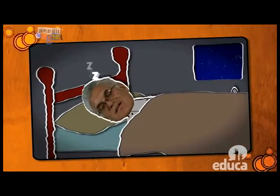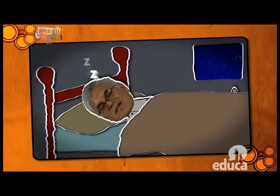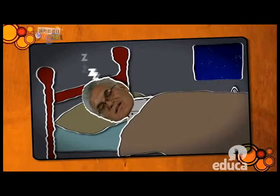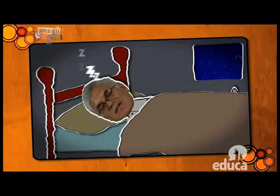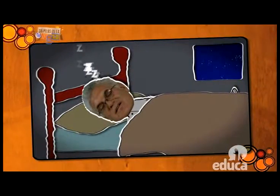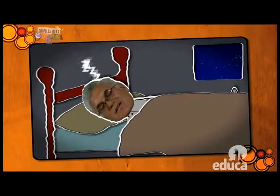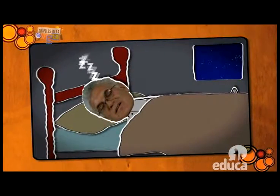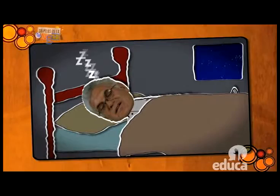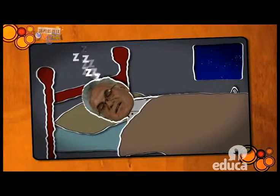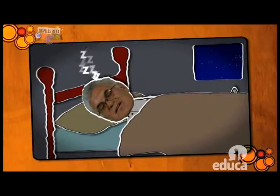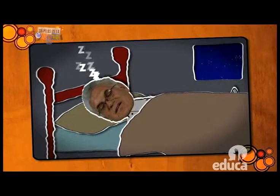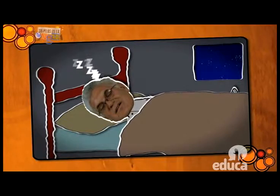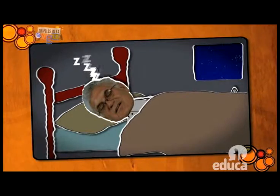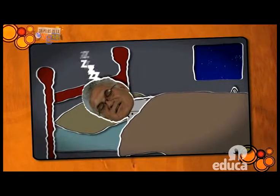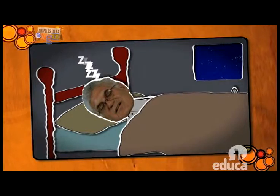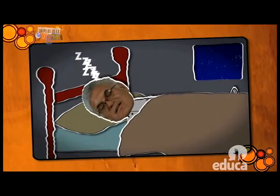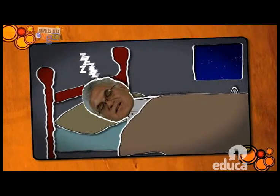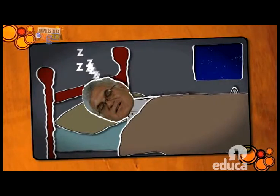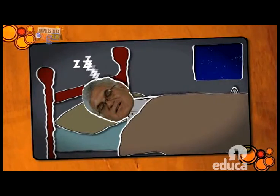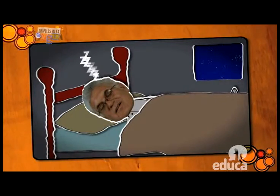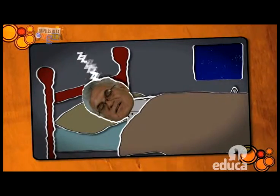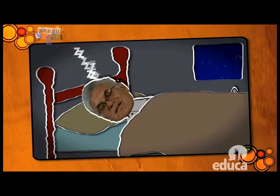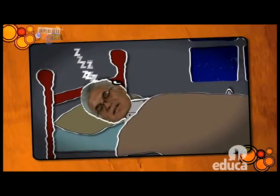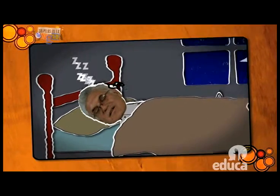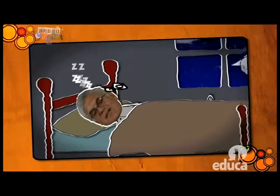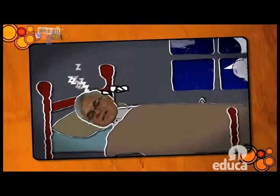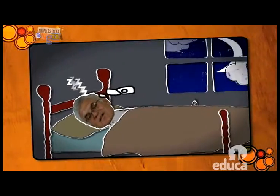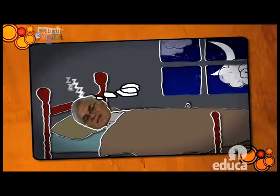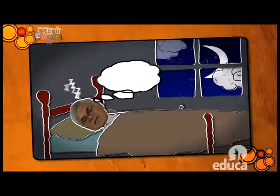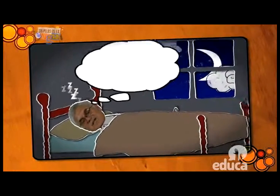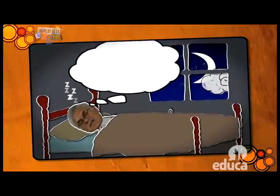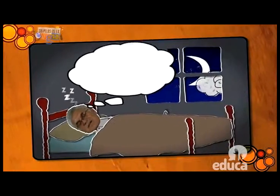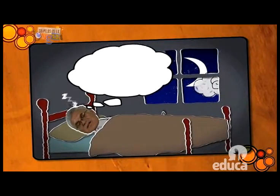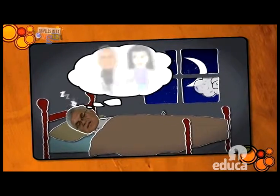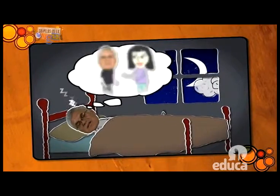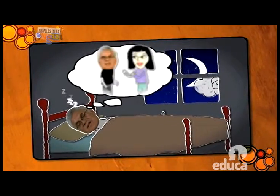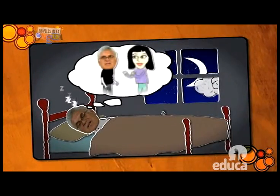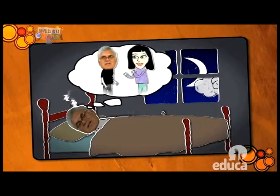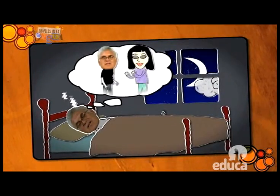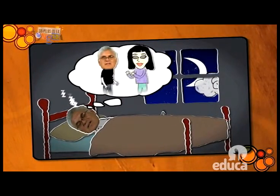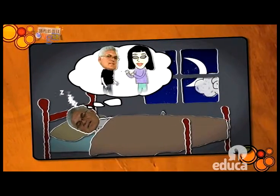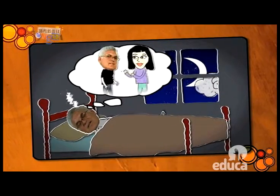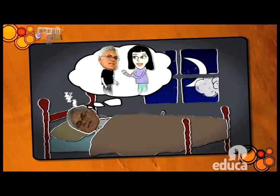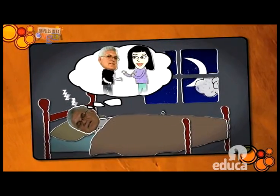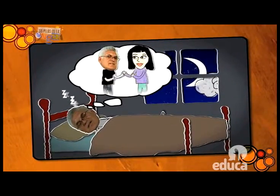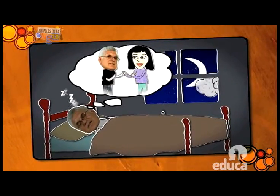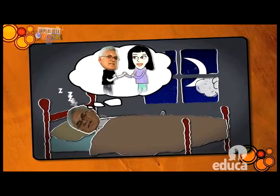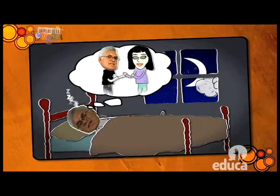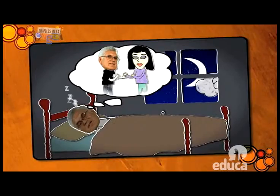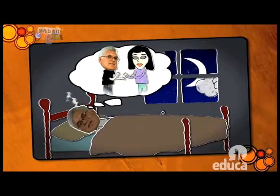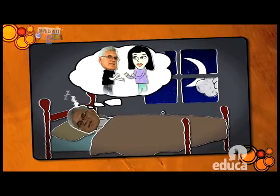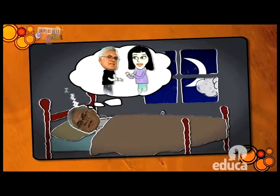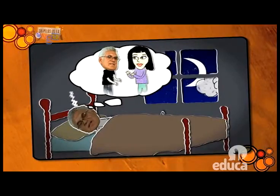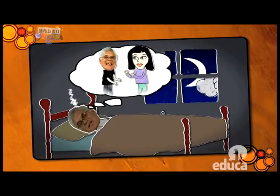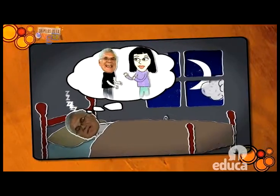Todas las personas sordas a nivel mundial soñamos en el lenguaje de señas. Así como los oyentes sueñan con